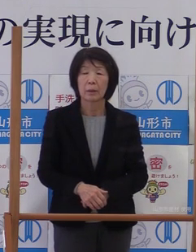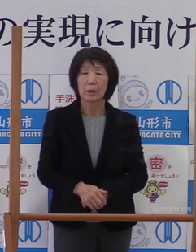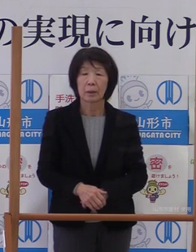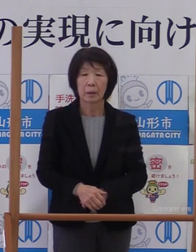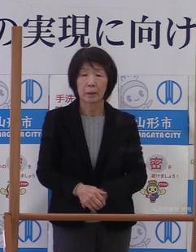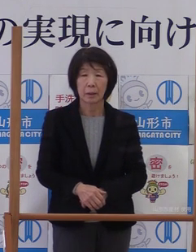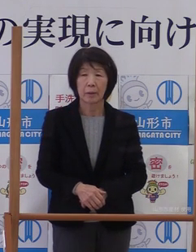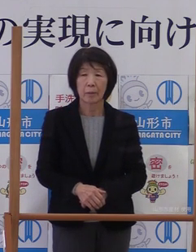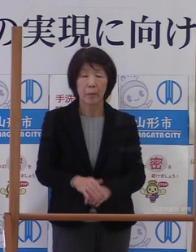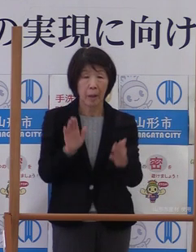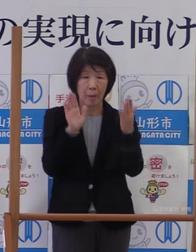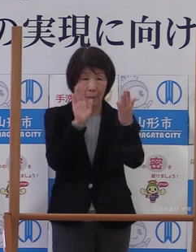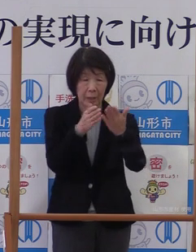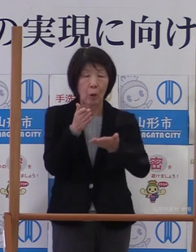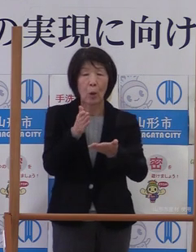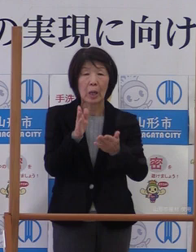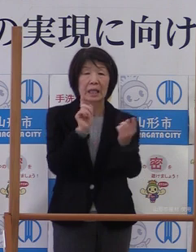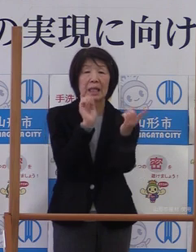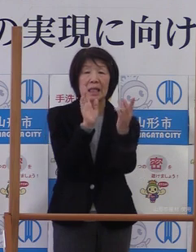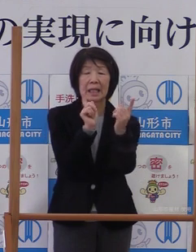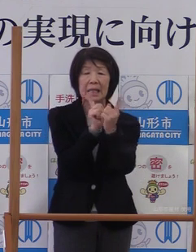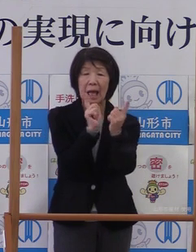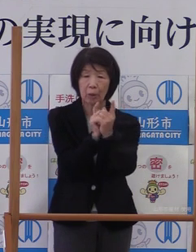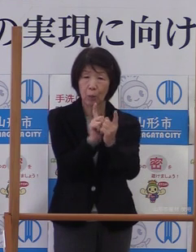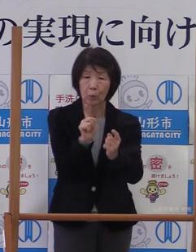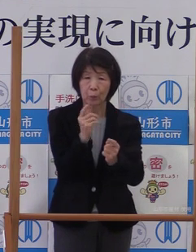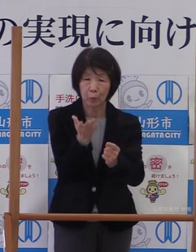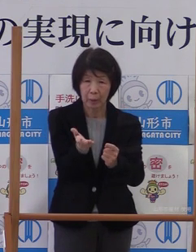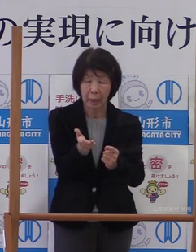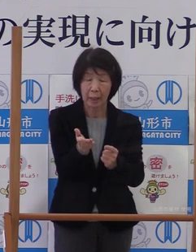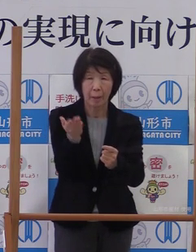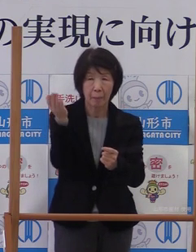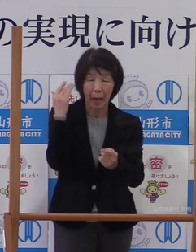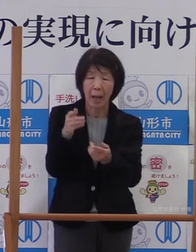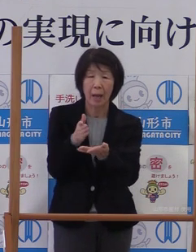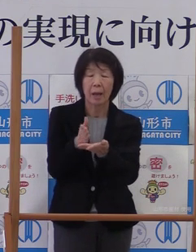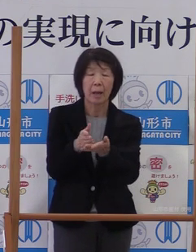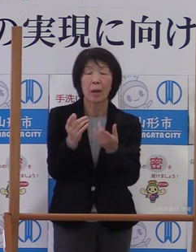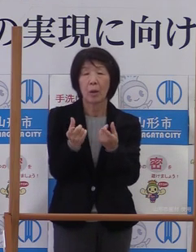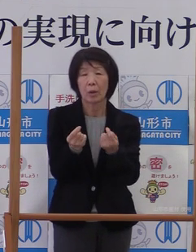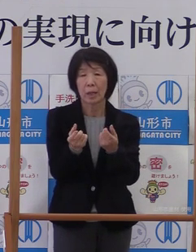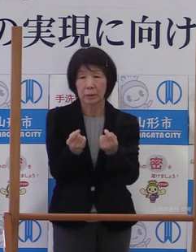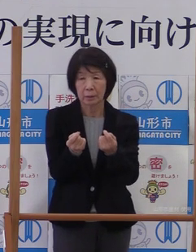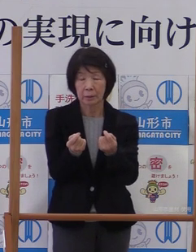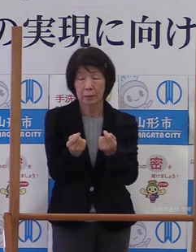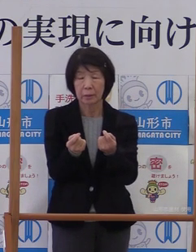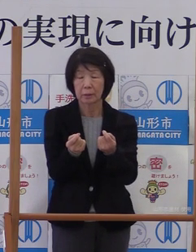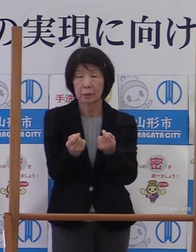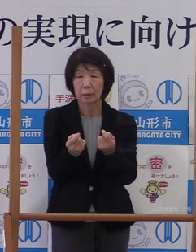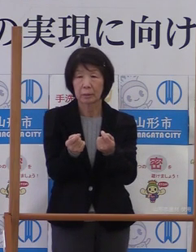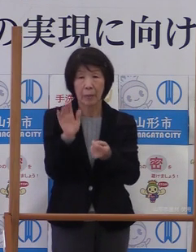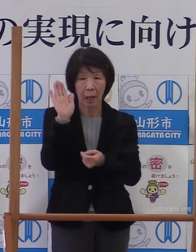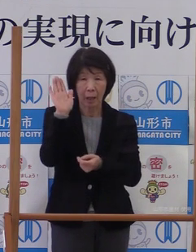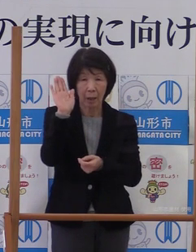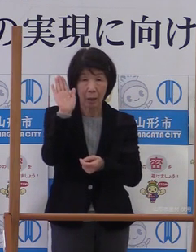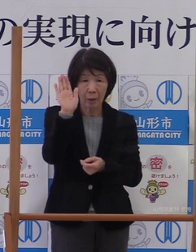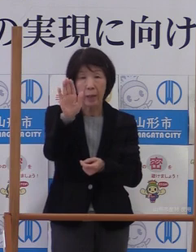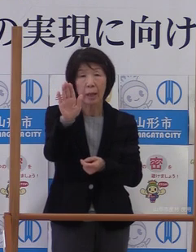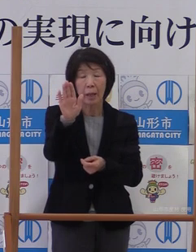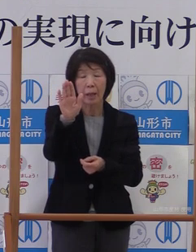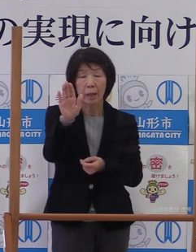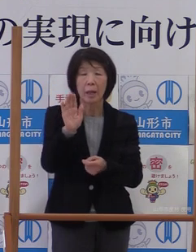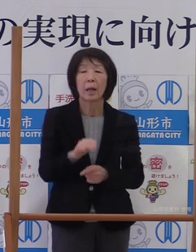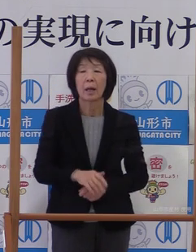目の前の対応につきましては、以前も申し上げた通りですね、これからまだ